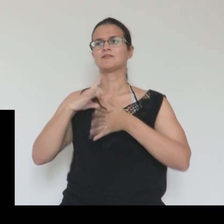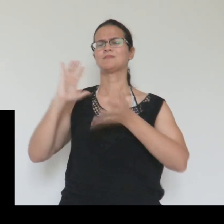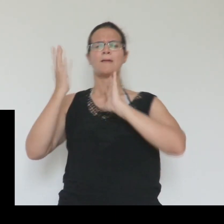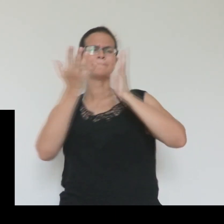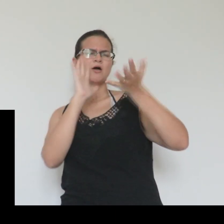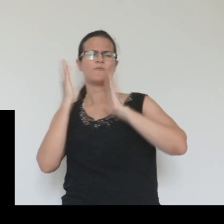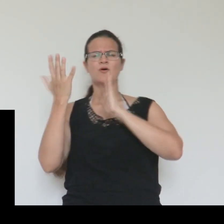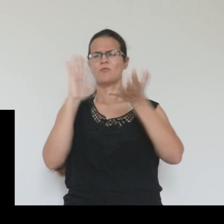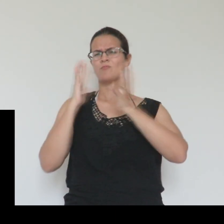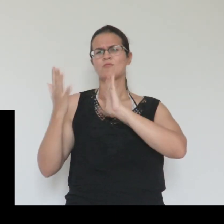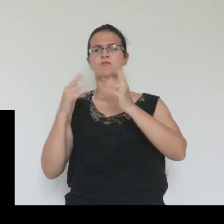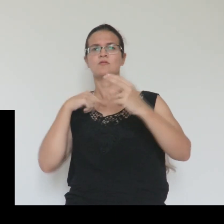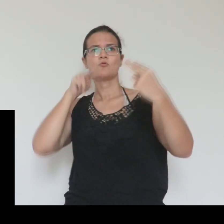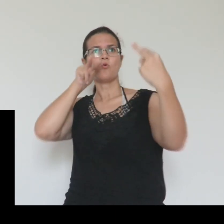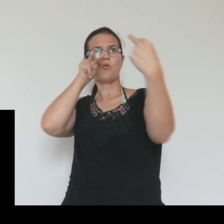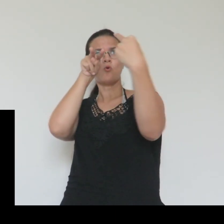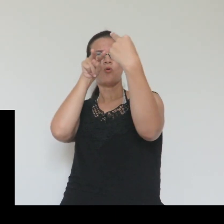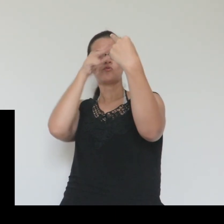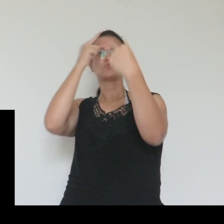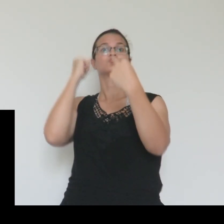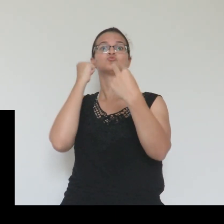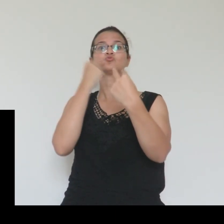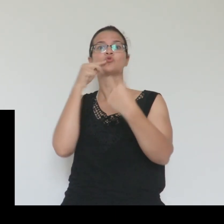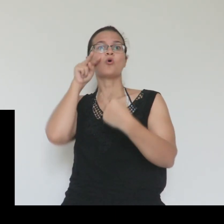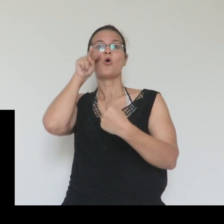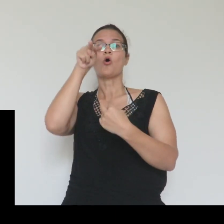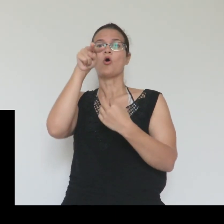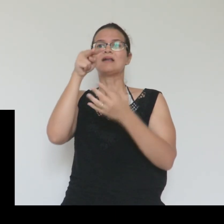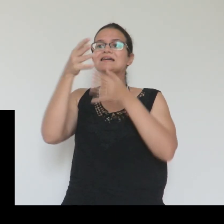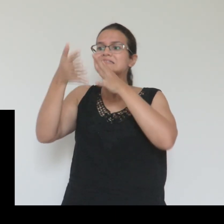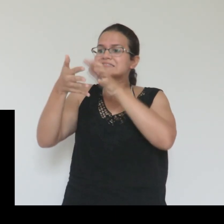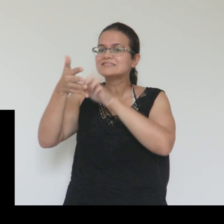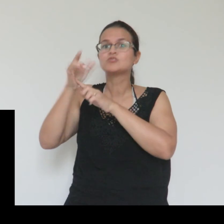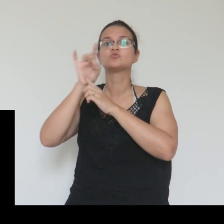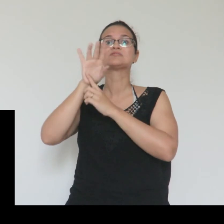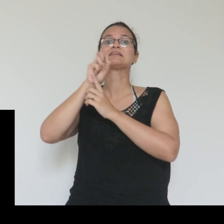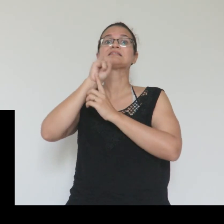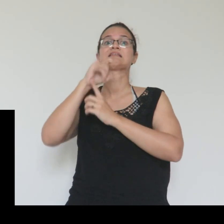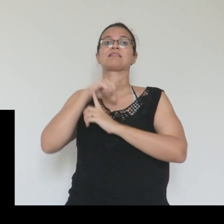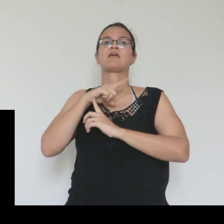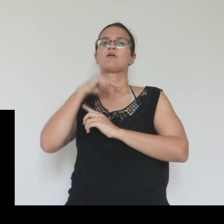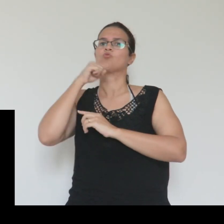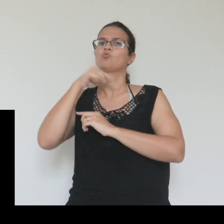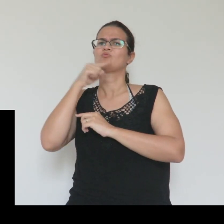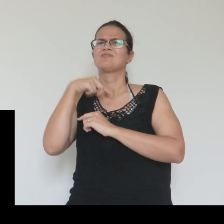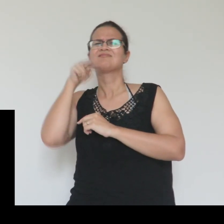quando ele não consegue compreender, mas a comunicação ela sempre é feita olho no olho.